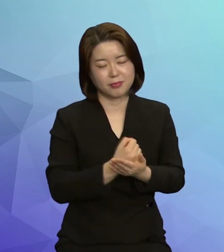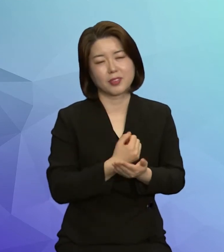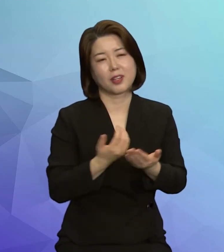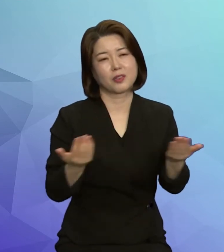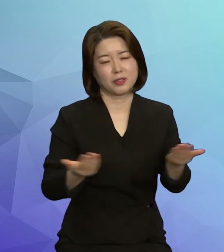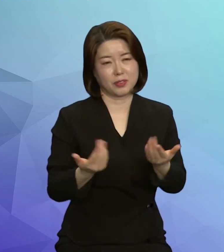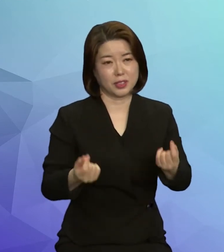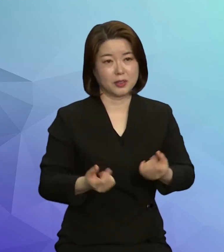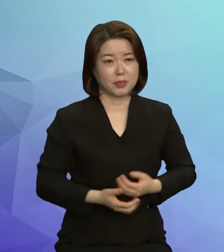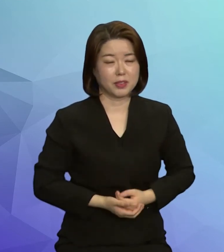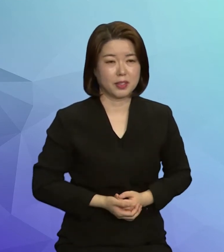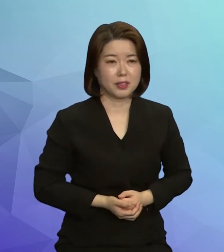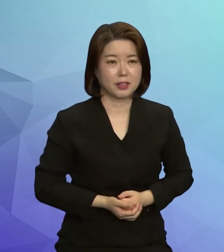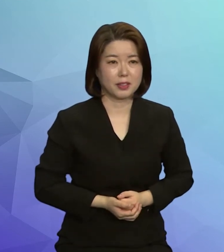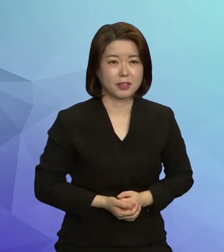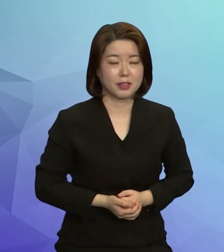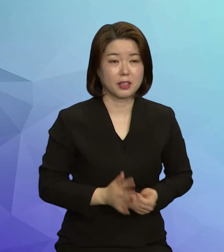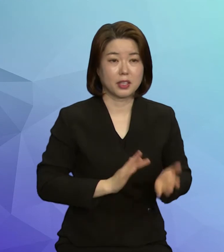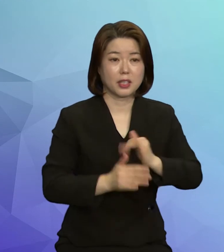안타까운 거죠.